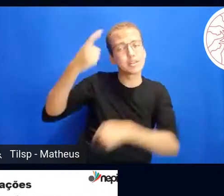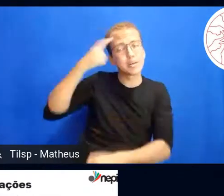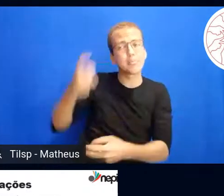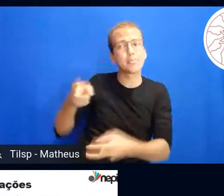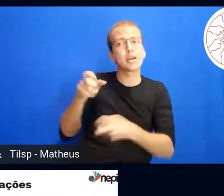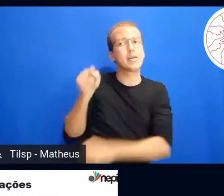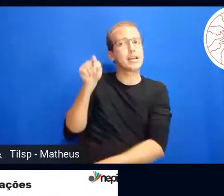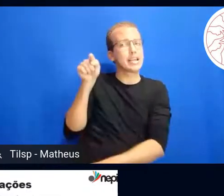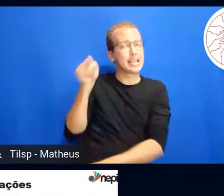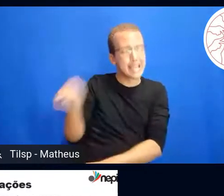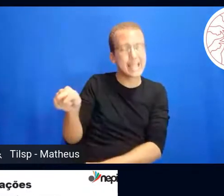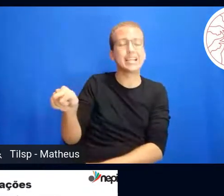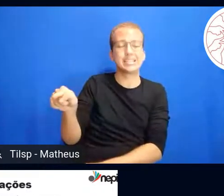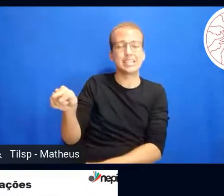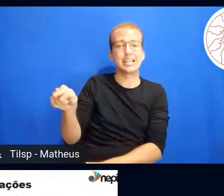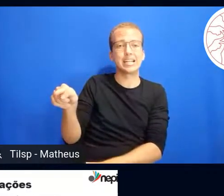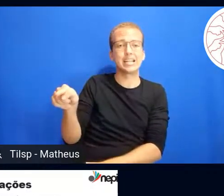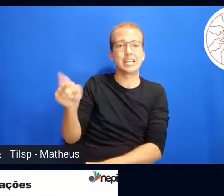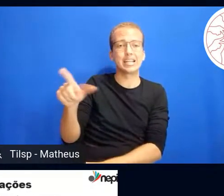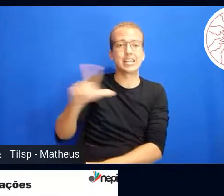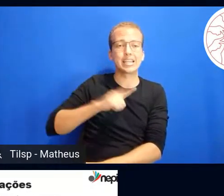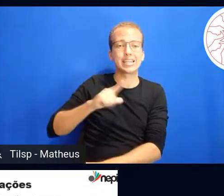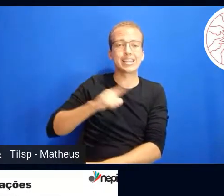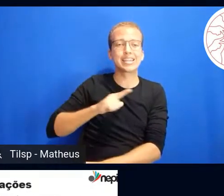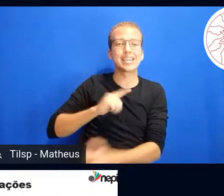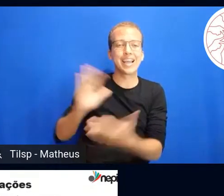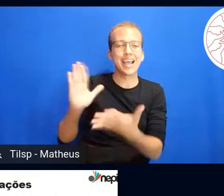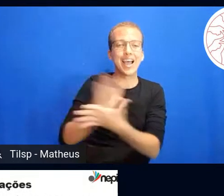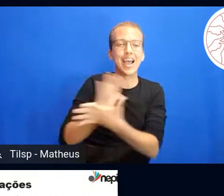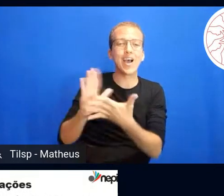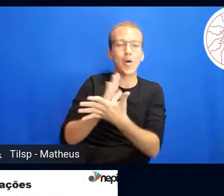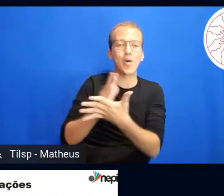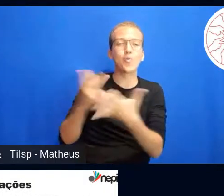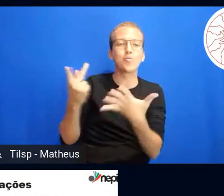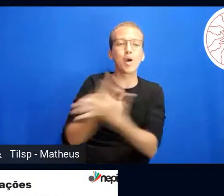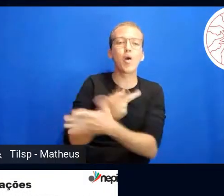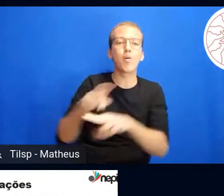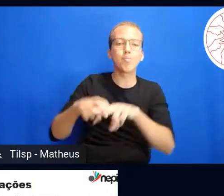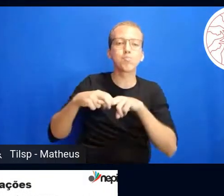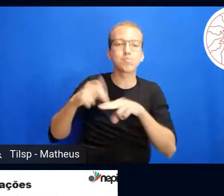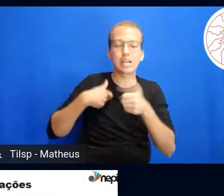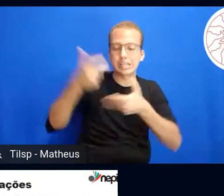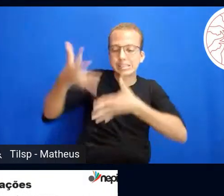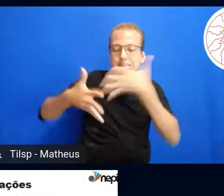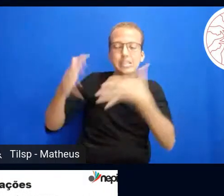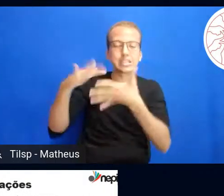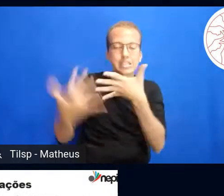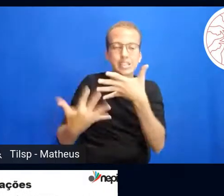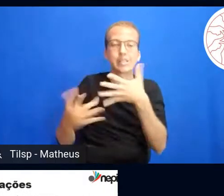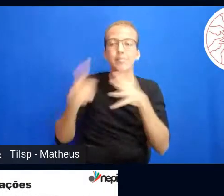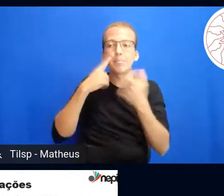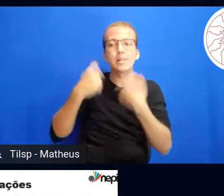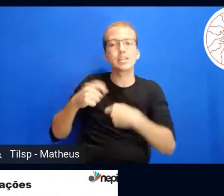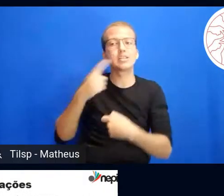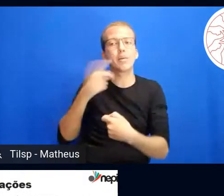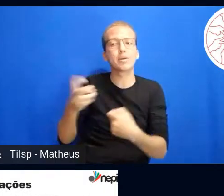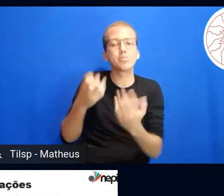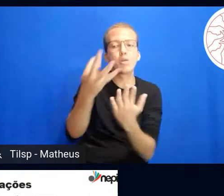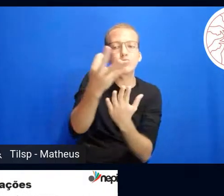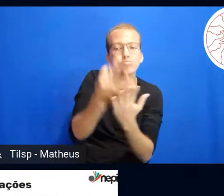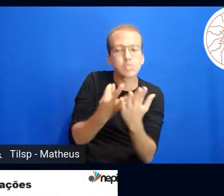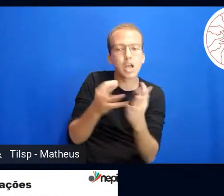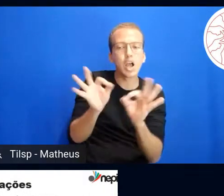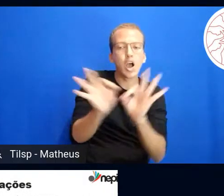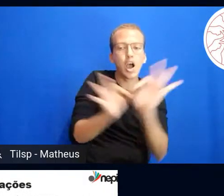eh sinalizam. Então essa eh reconhecer essa diferença linguística e reconhecer a a semiose dos textos escritos por